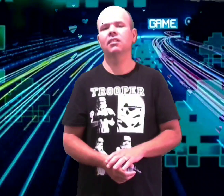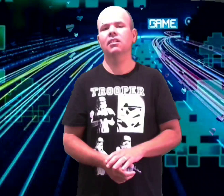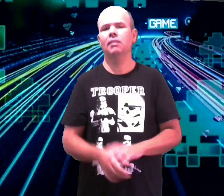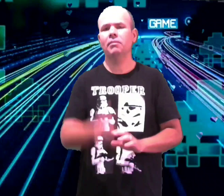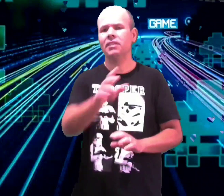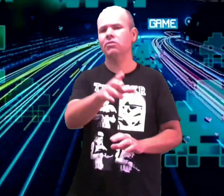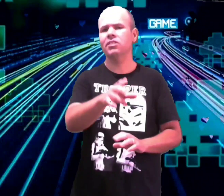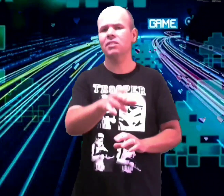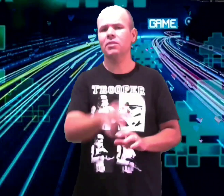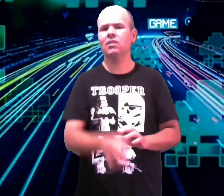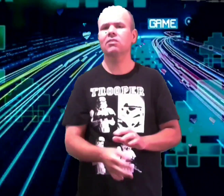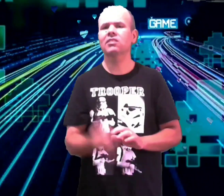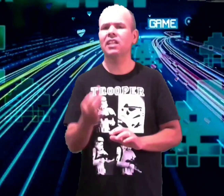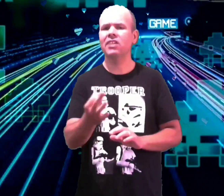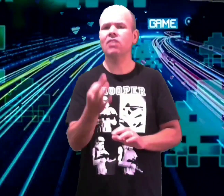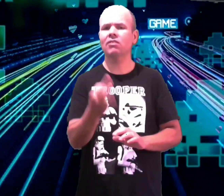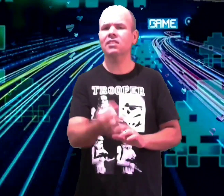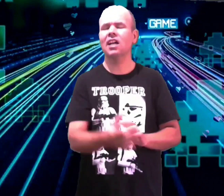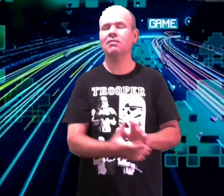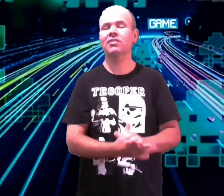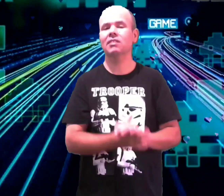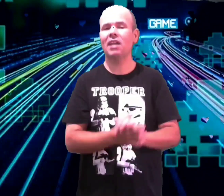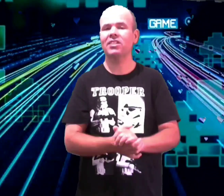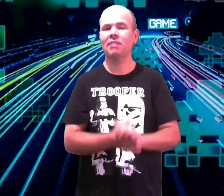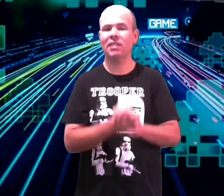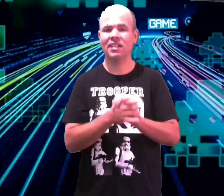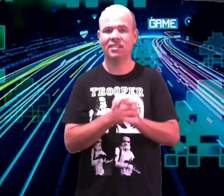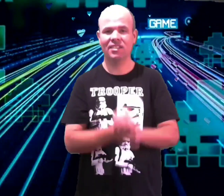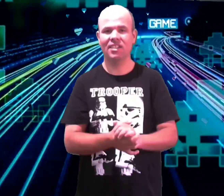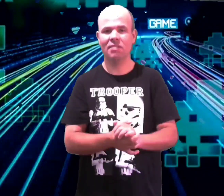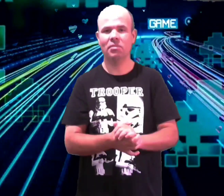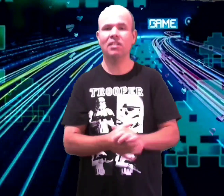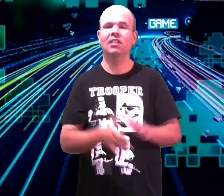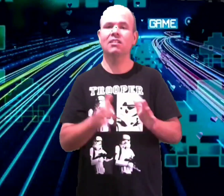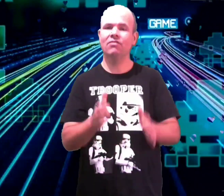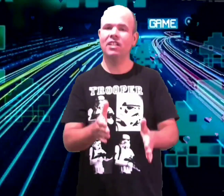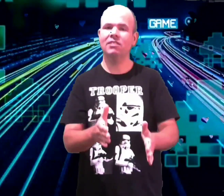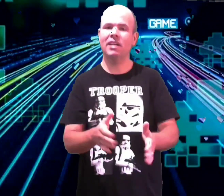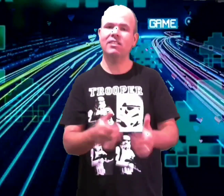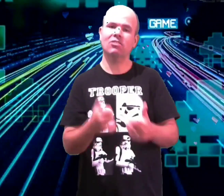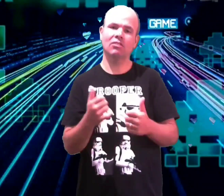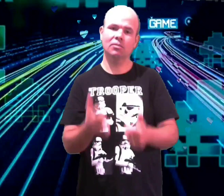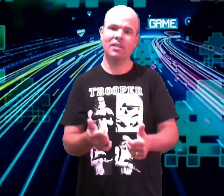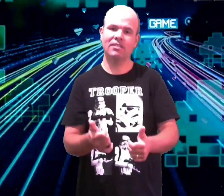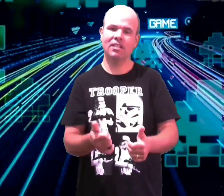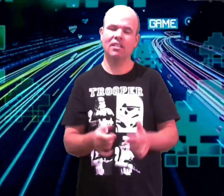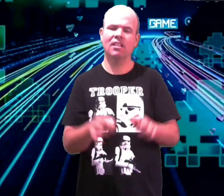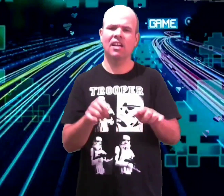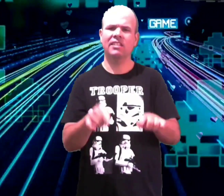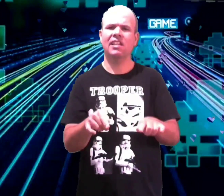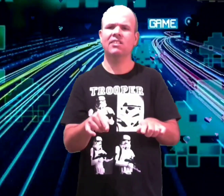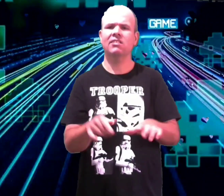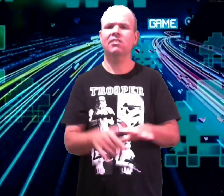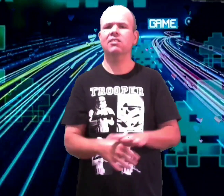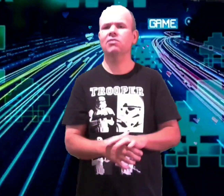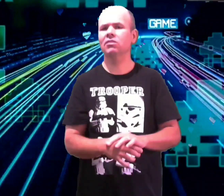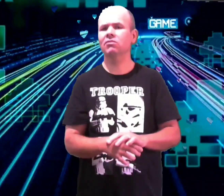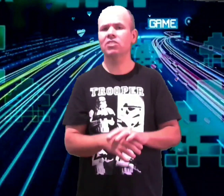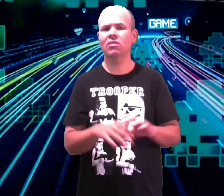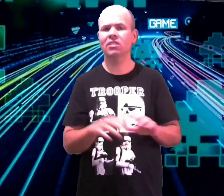Primeira notícia, pessoal, são três jogos grátis para você baixar para sempre. Infelizmente é só nos PC. Até a edição desse vídeo eu não tinha encontrado